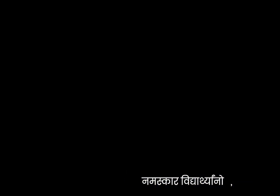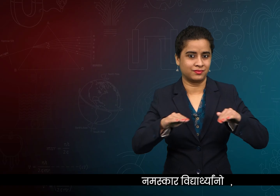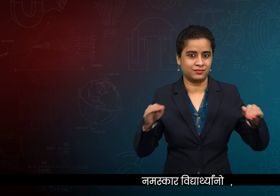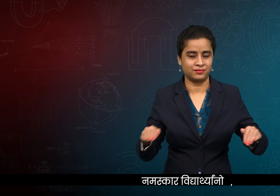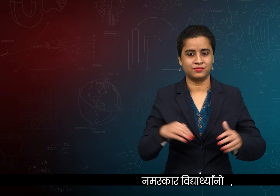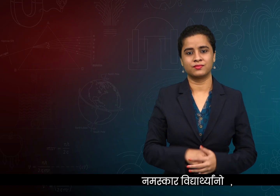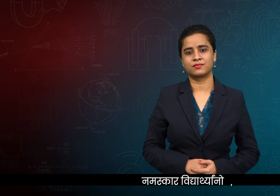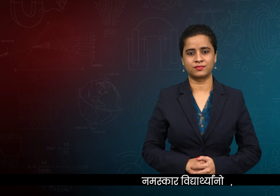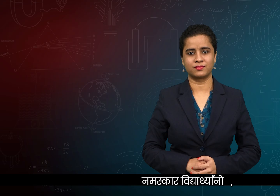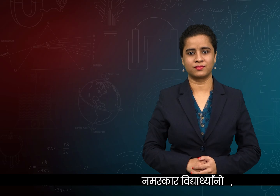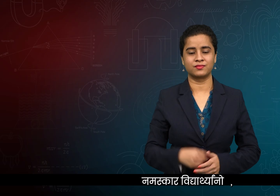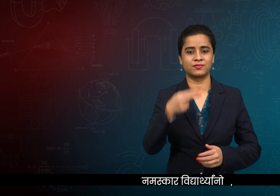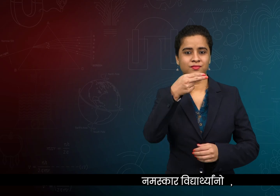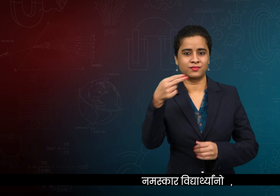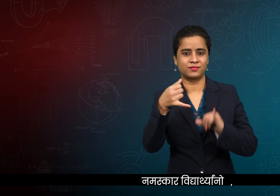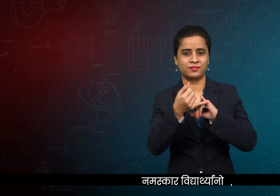नमस्कार विद्यार्थ्यांनो,